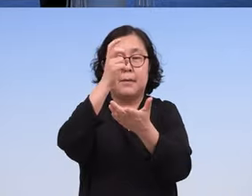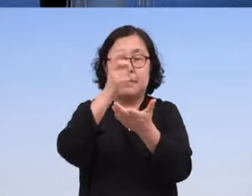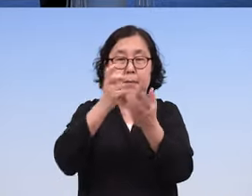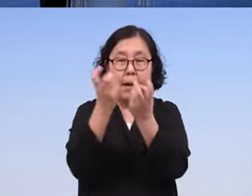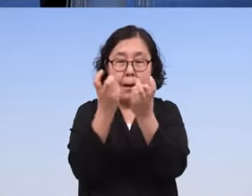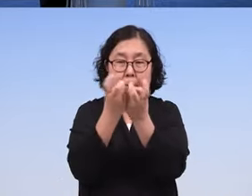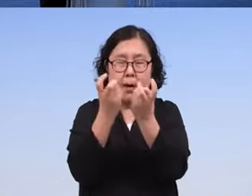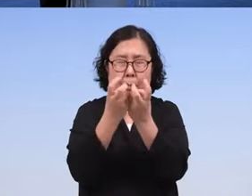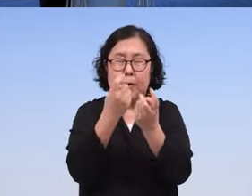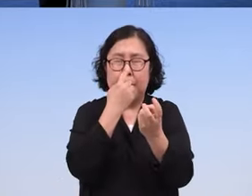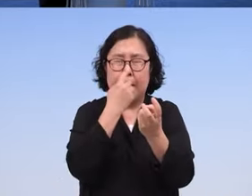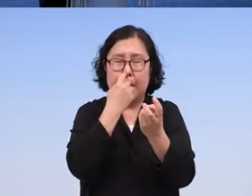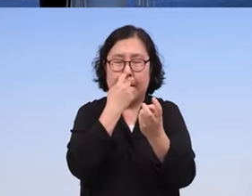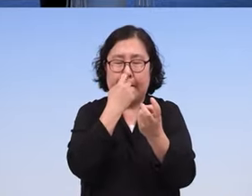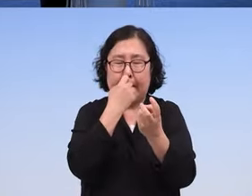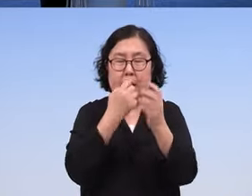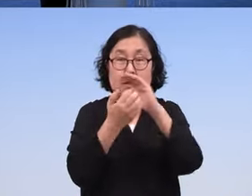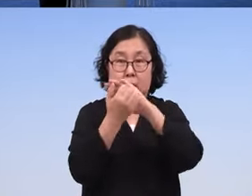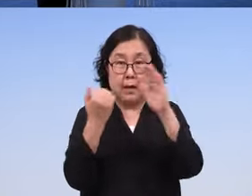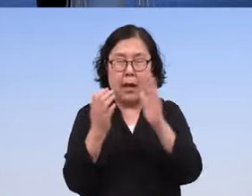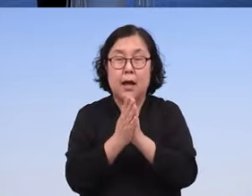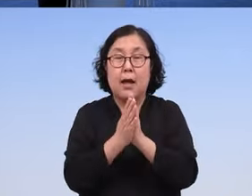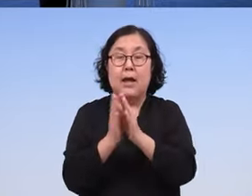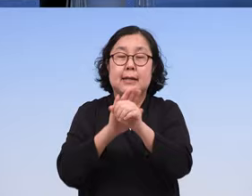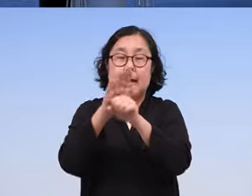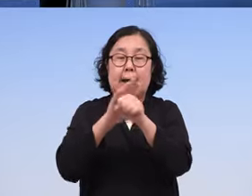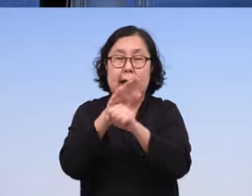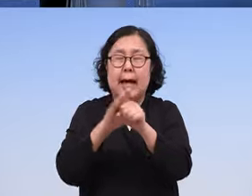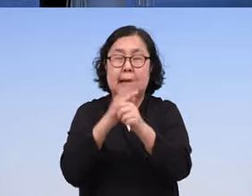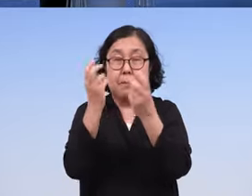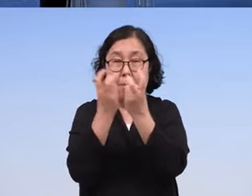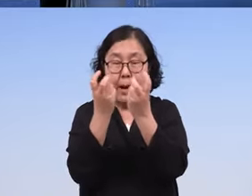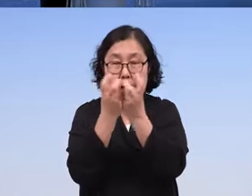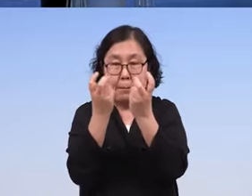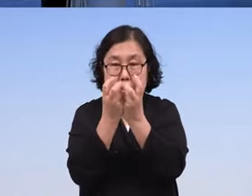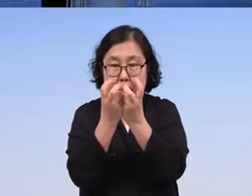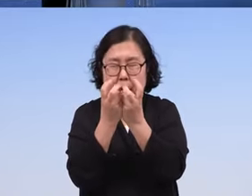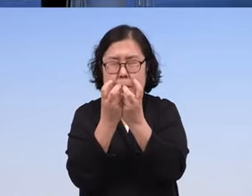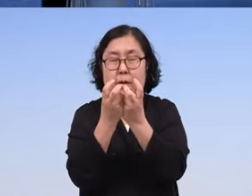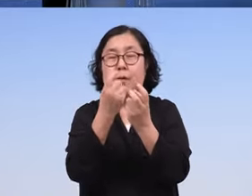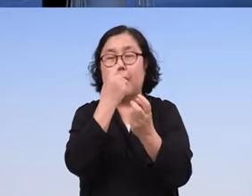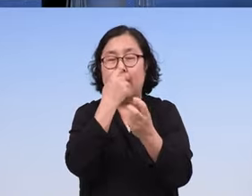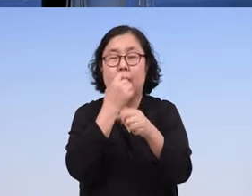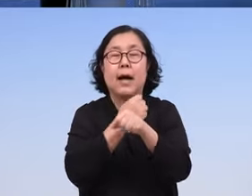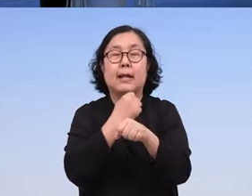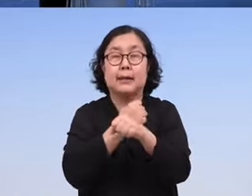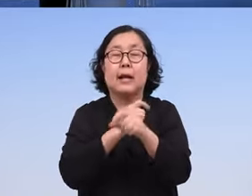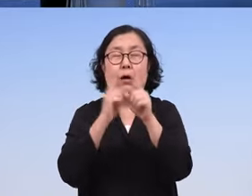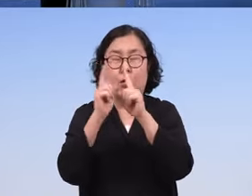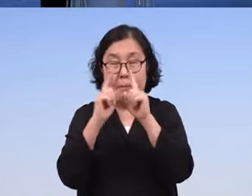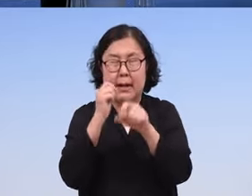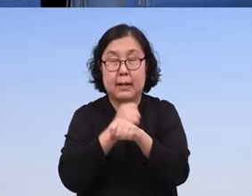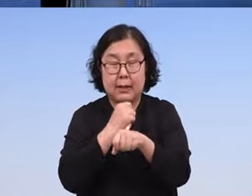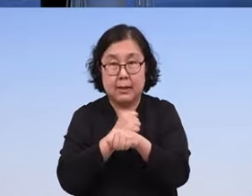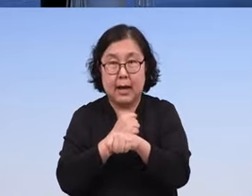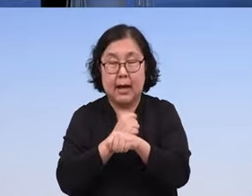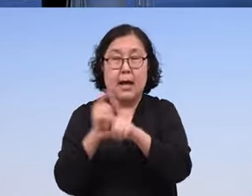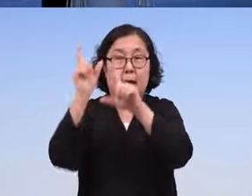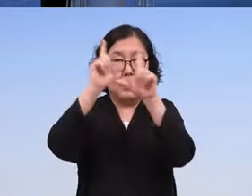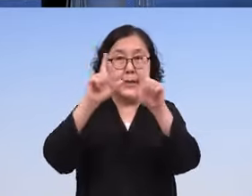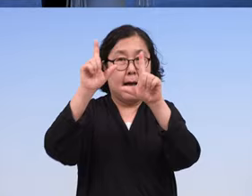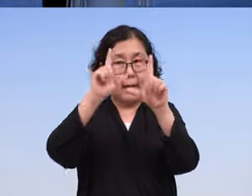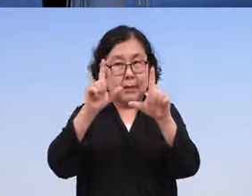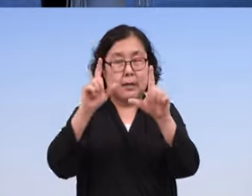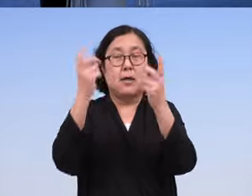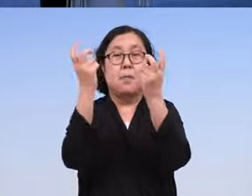법을 배우기 전에 사랑하는 법을 배워야 한다라고 말했다. 사는 법을 배우기 전에 사랑하는 법을 배워야 한다라고